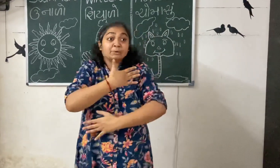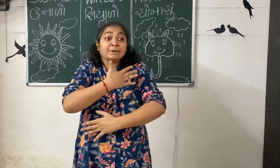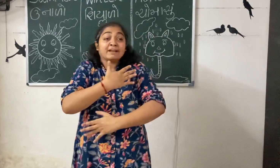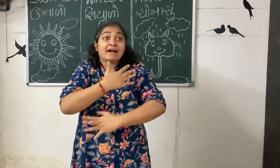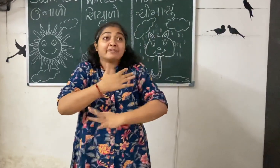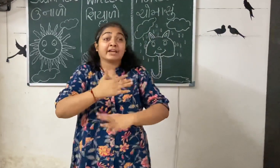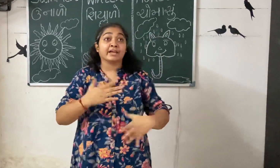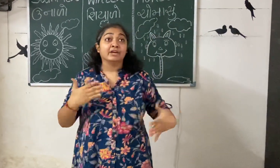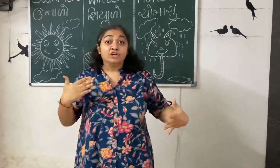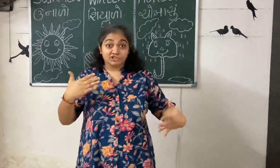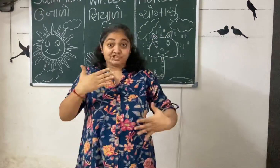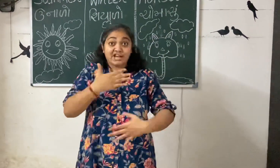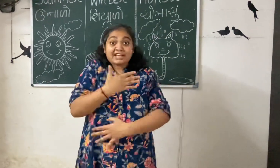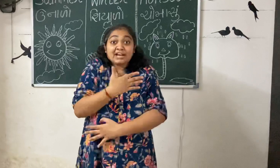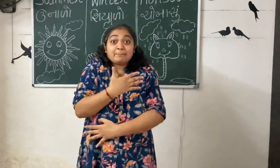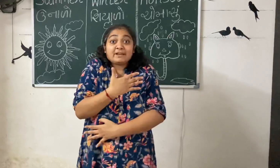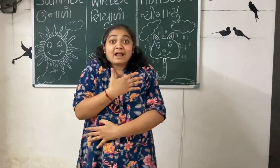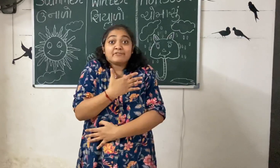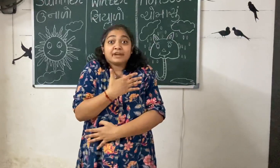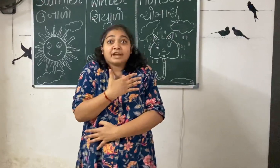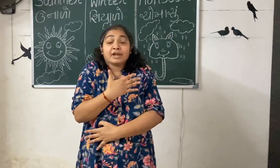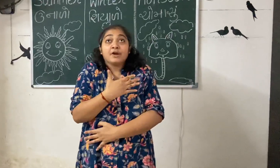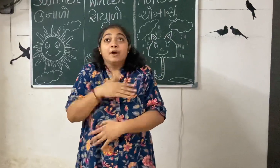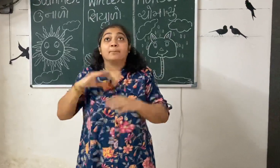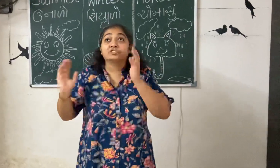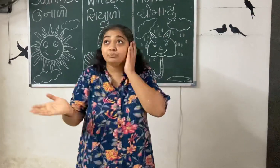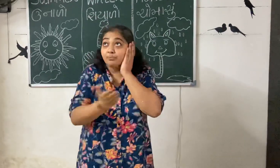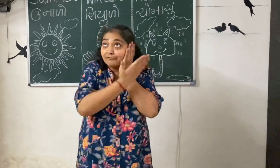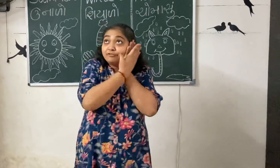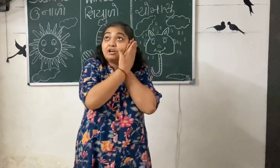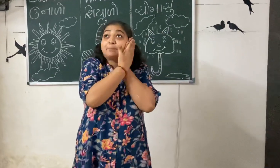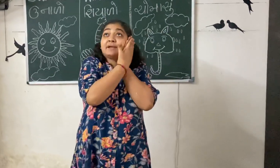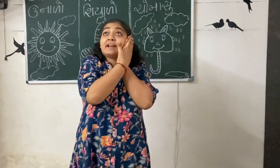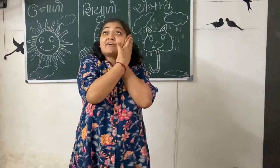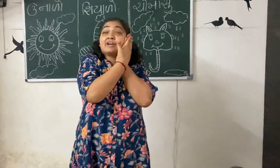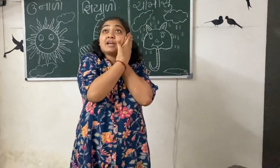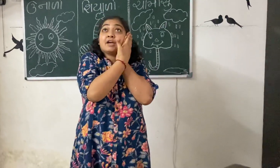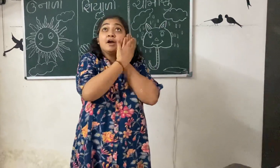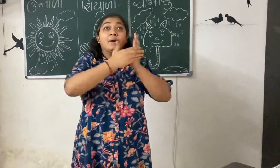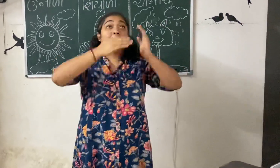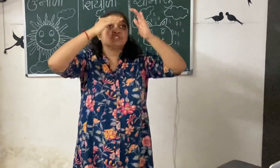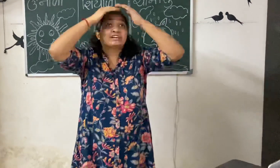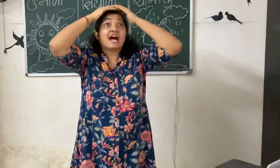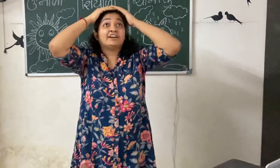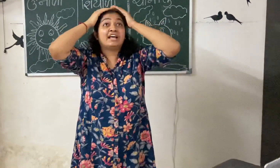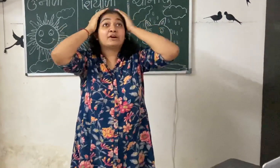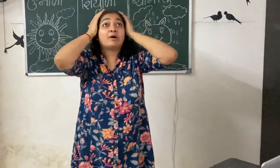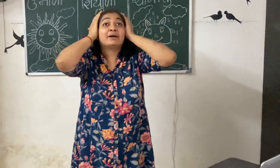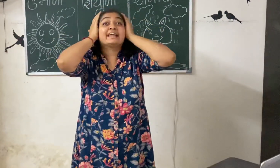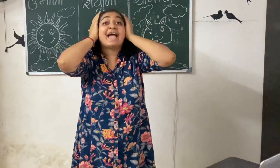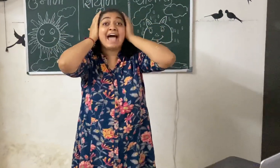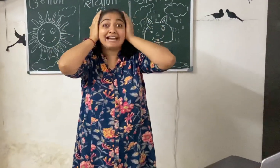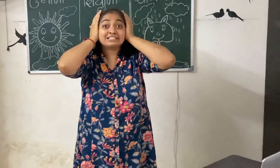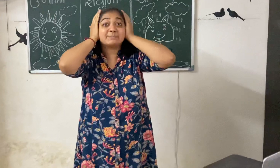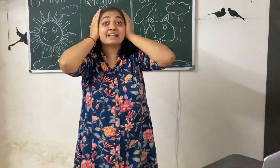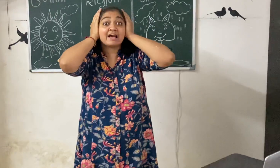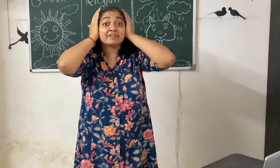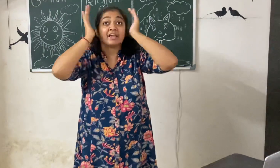पे रावे? जैकेट पे रावे? मुफलर पे रावे? कान धाक्मा मने अटपल से